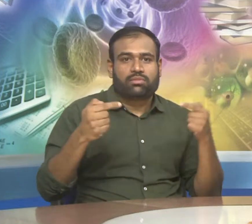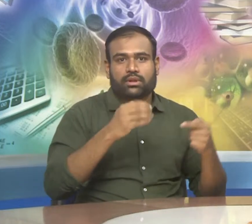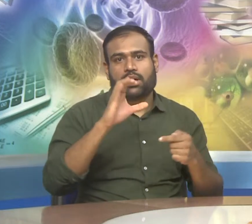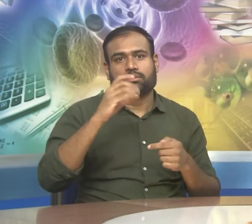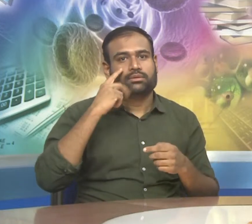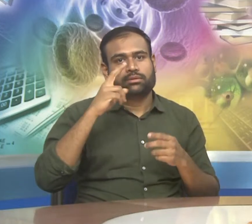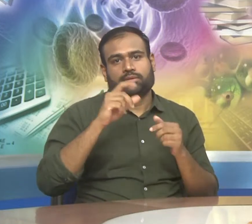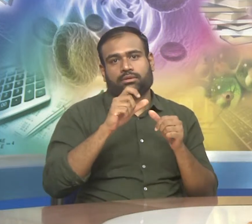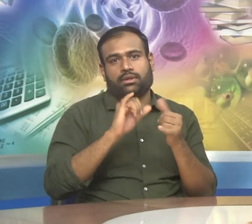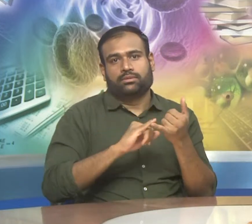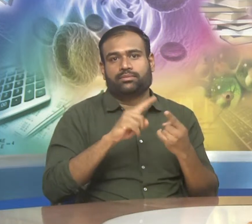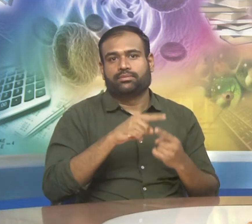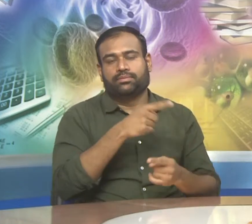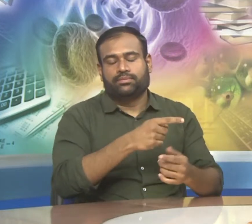debts they owe.